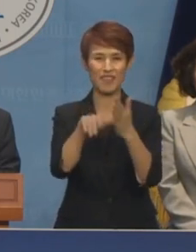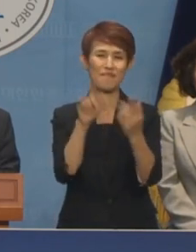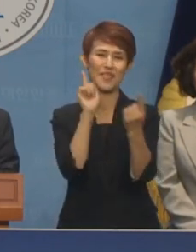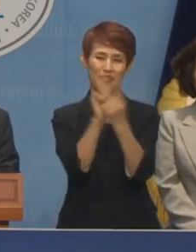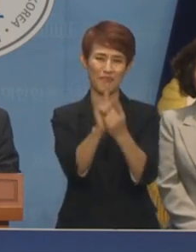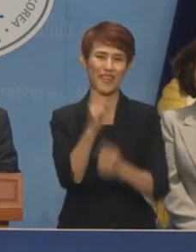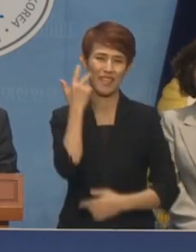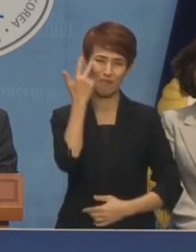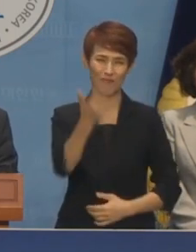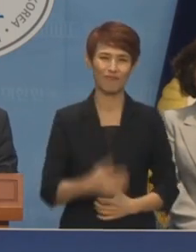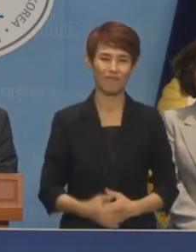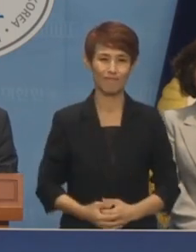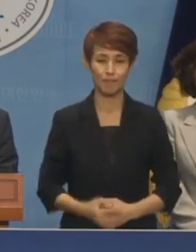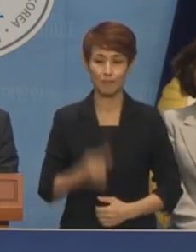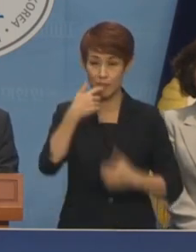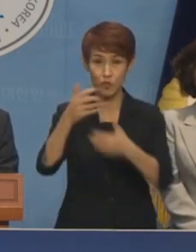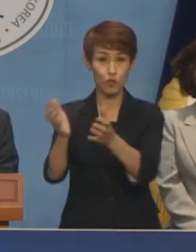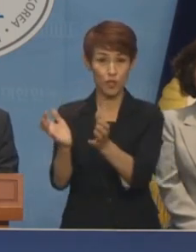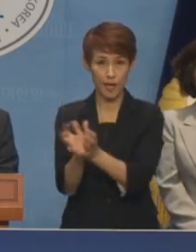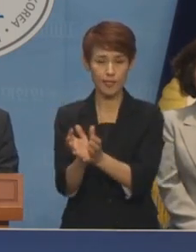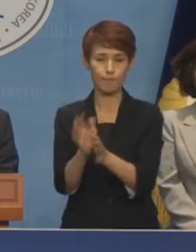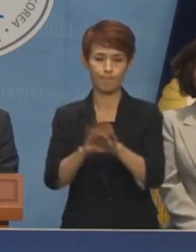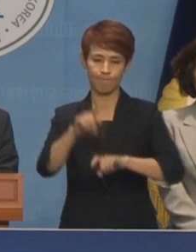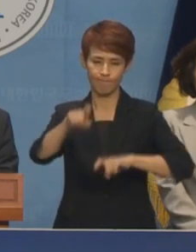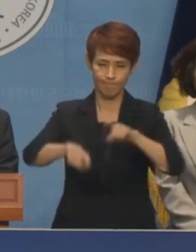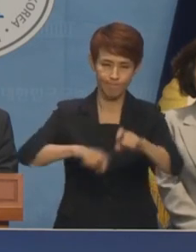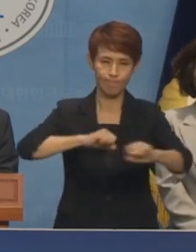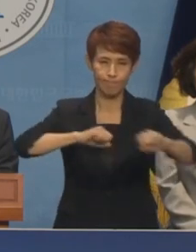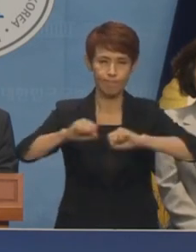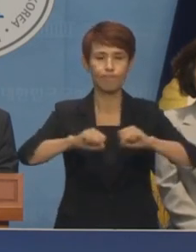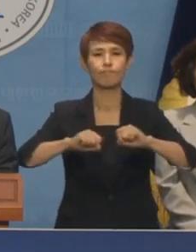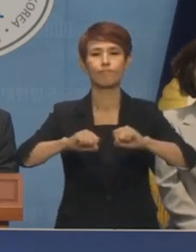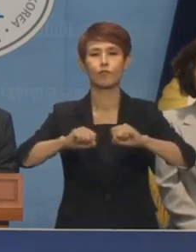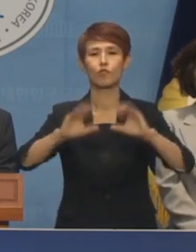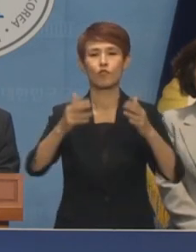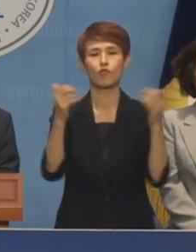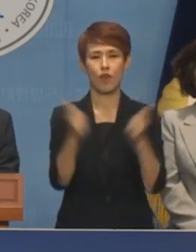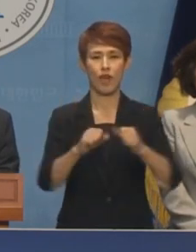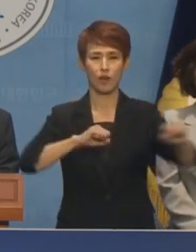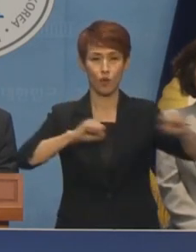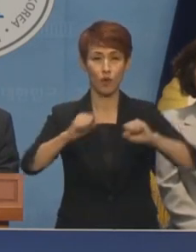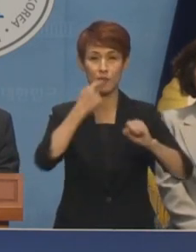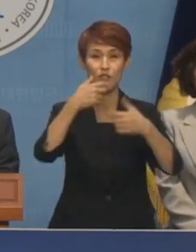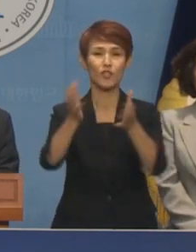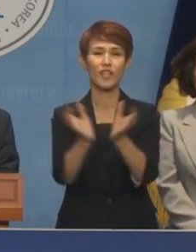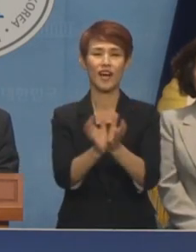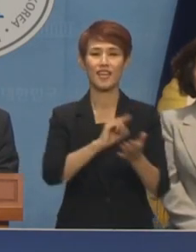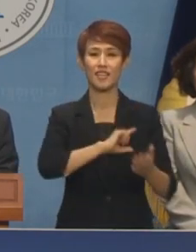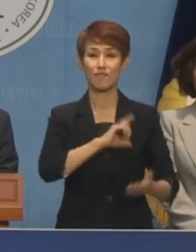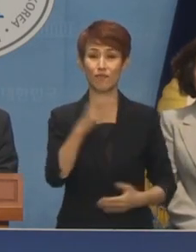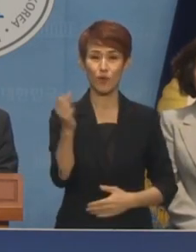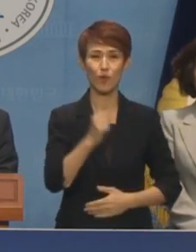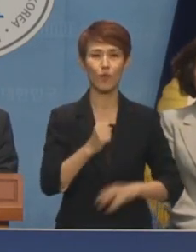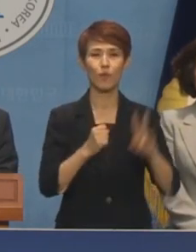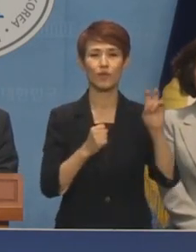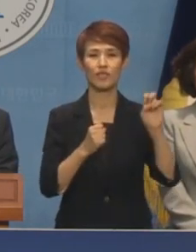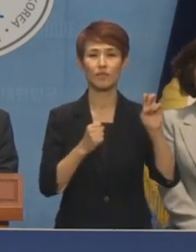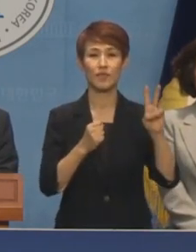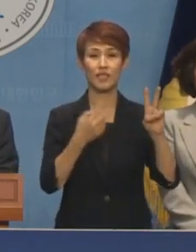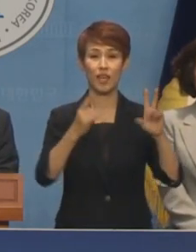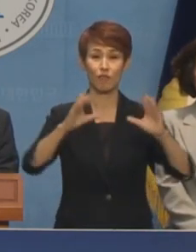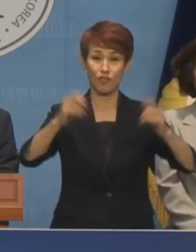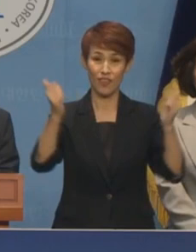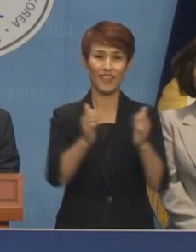주에 민주당은 실천하는 개혁국회, 행동하는 민주당이라는 슬로건으로 22대 국회를